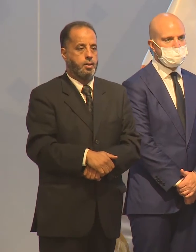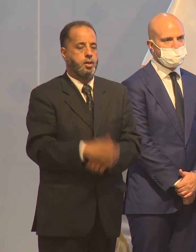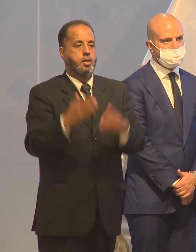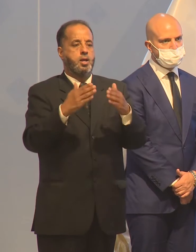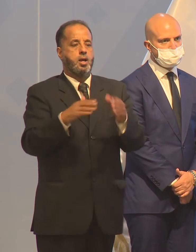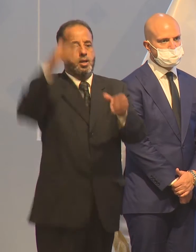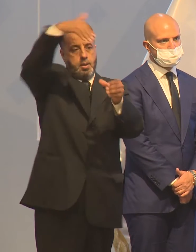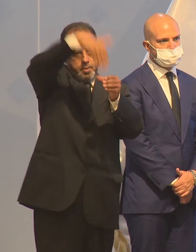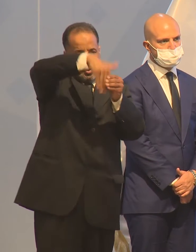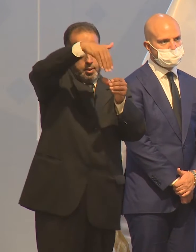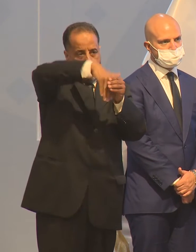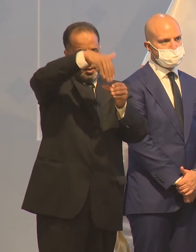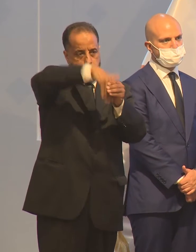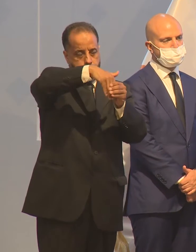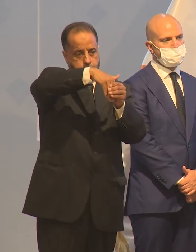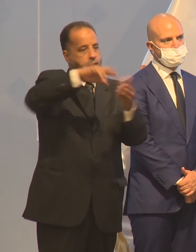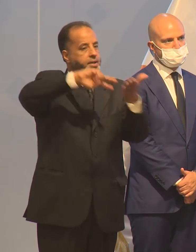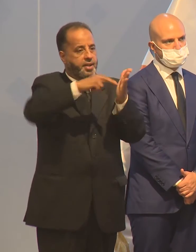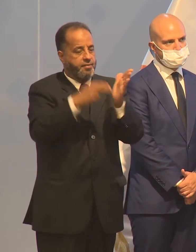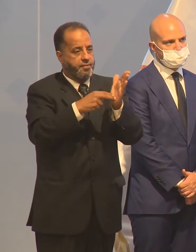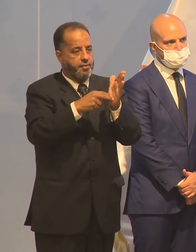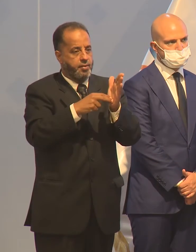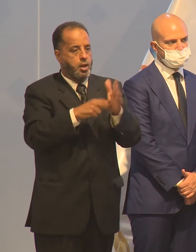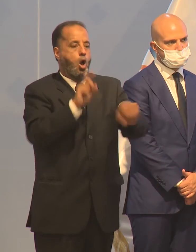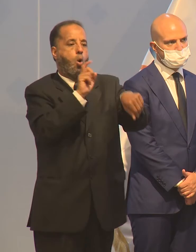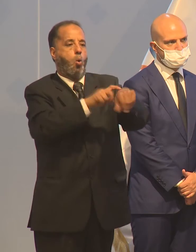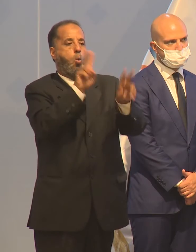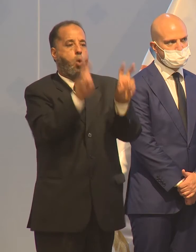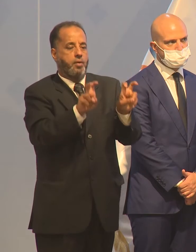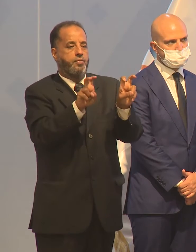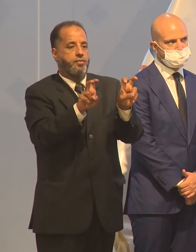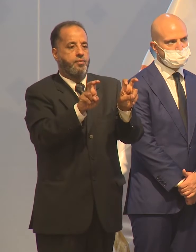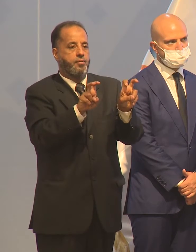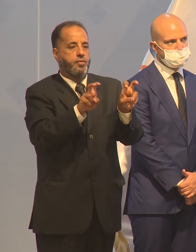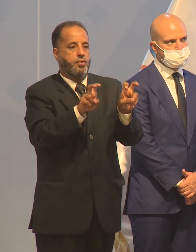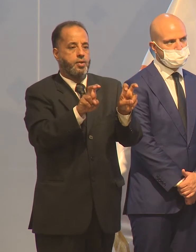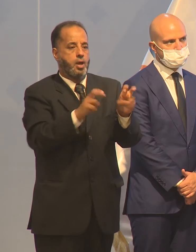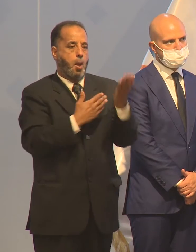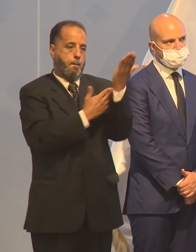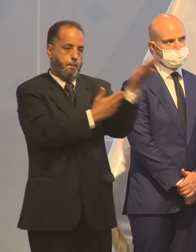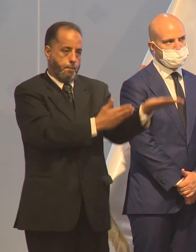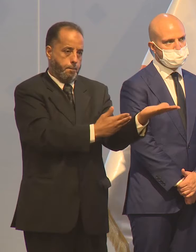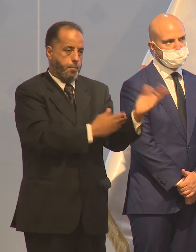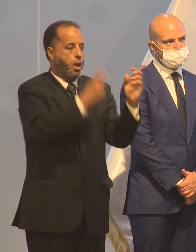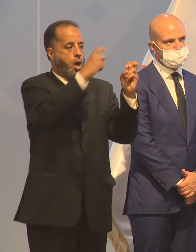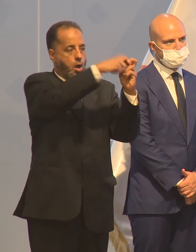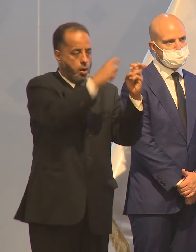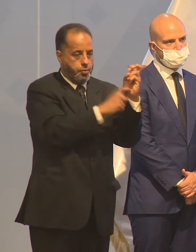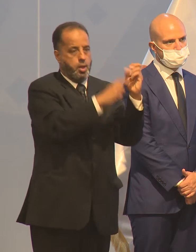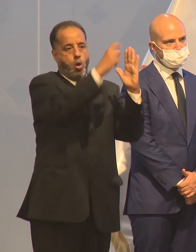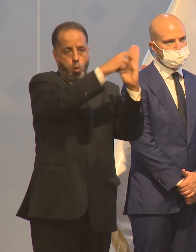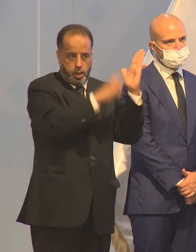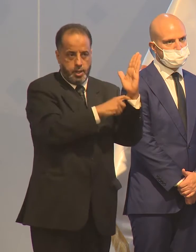باستقبال المفوضية لطلبات الترشح، طبعا هذا وقف على استلام المفوضية للقوانين